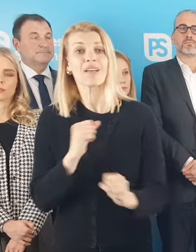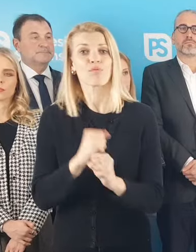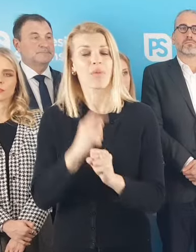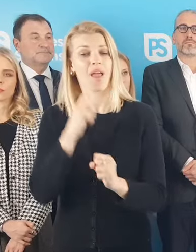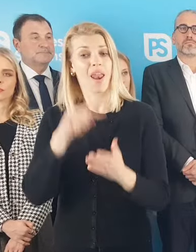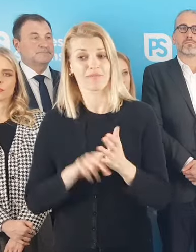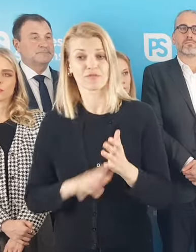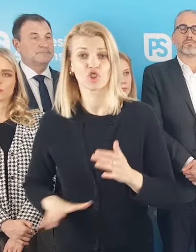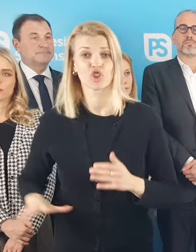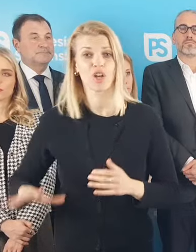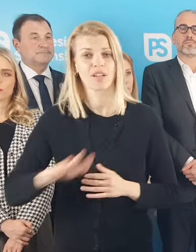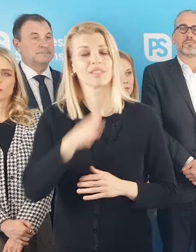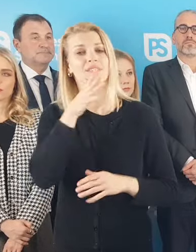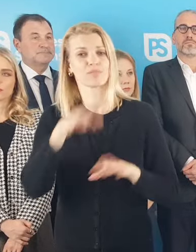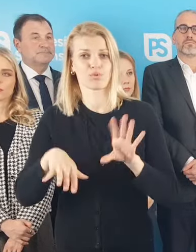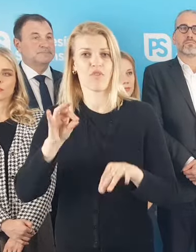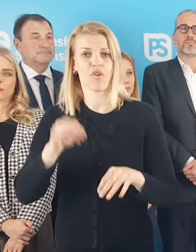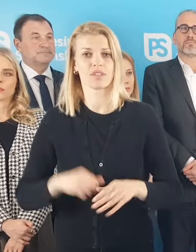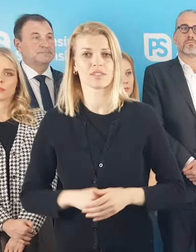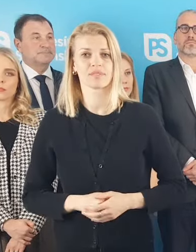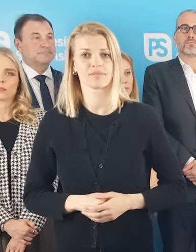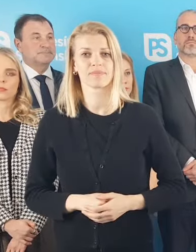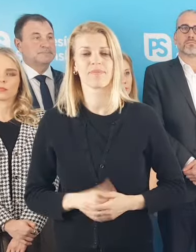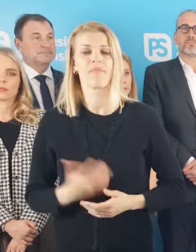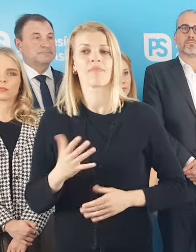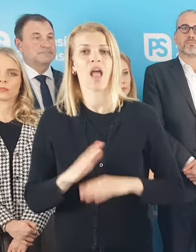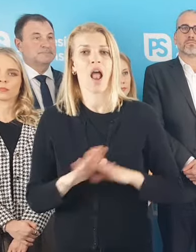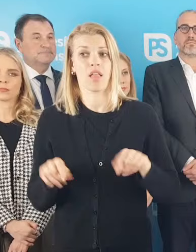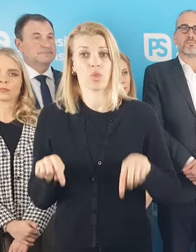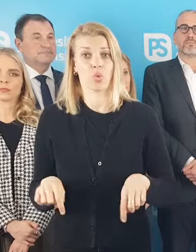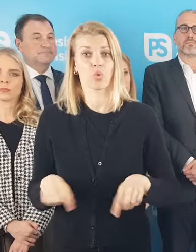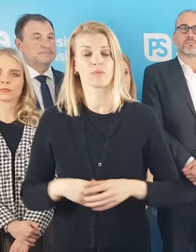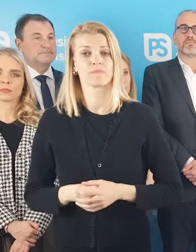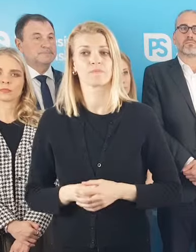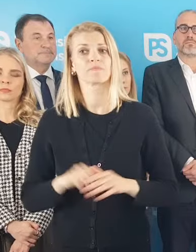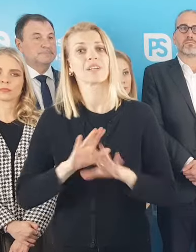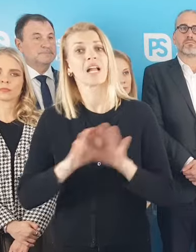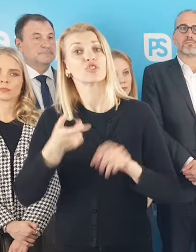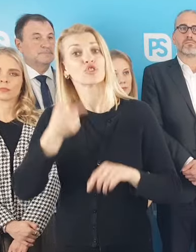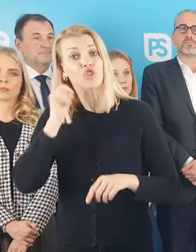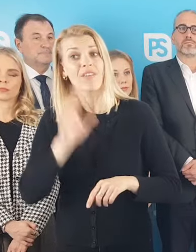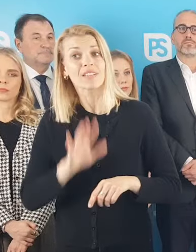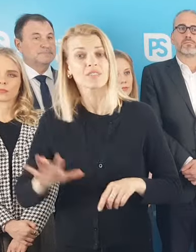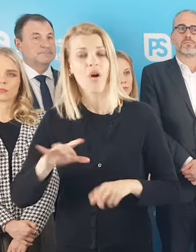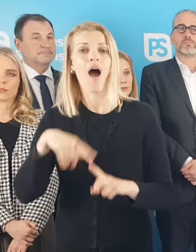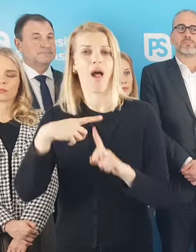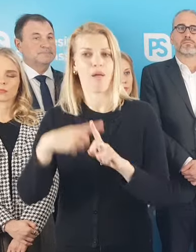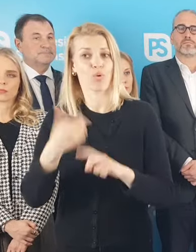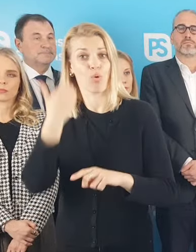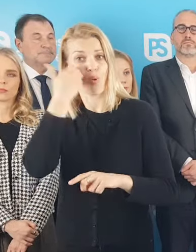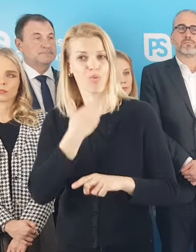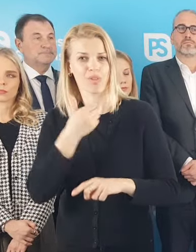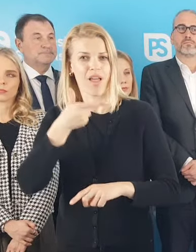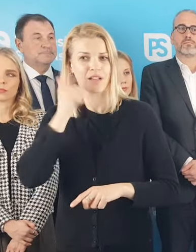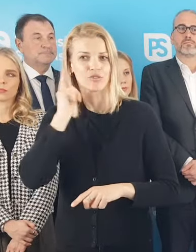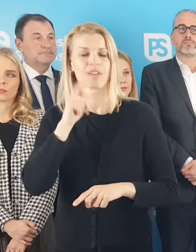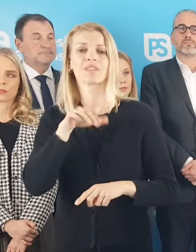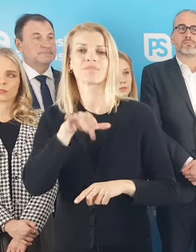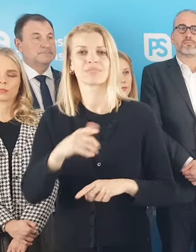všetci prídeme k voľbám. Nielen tu, nielen na Slovensku, ale aj ľudia, ktorí žijú v zahraničí. Prosím